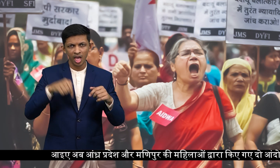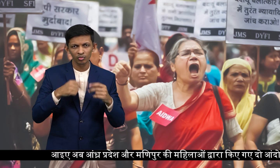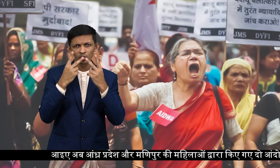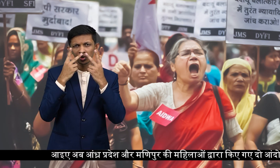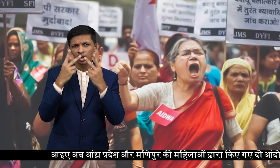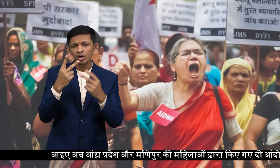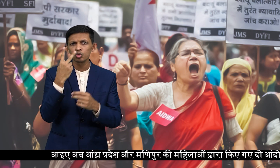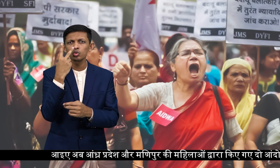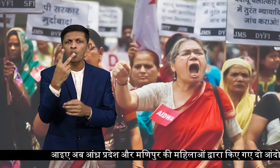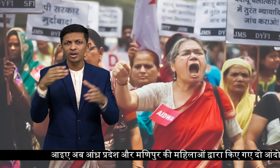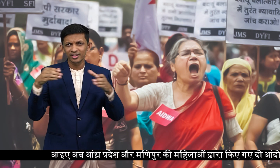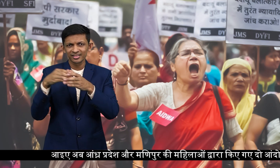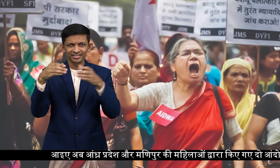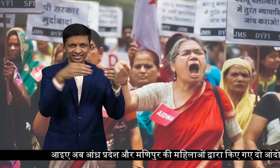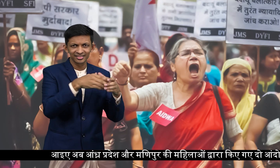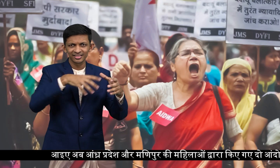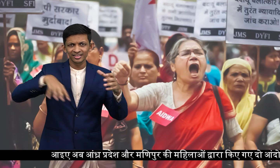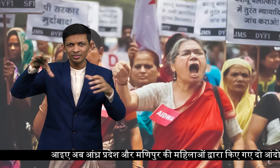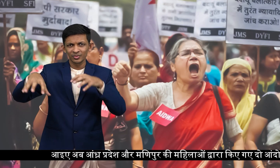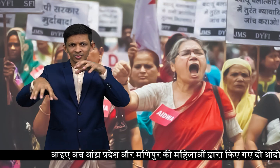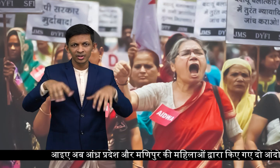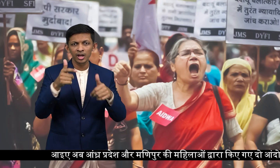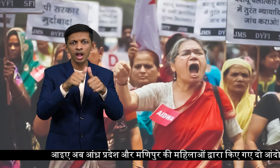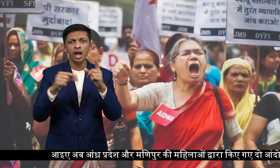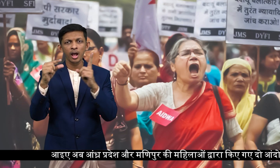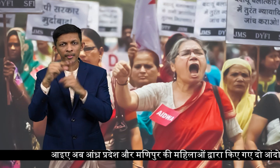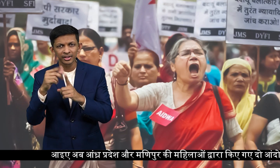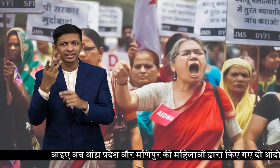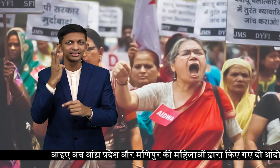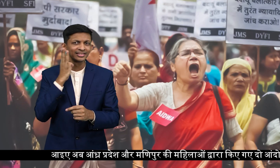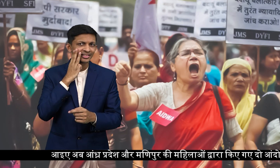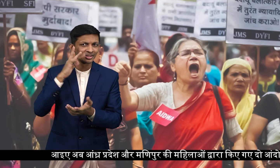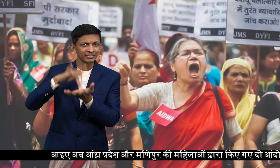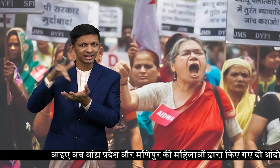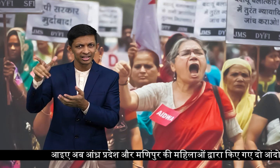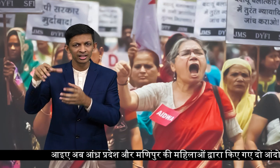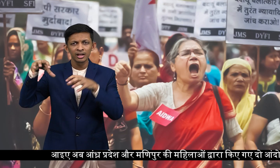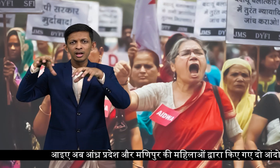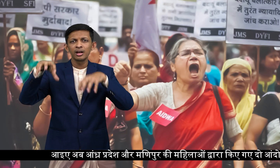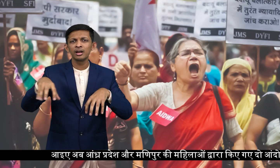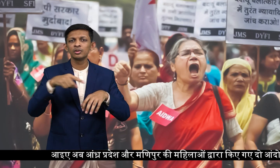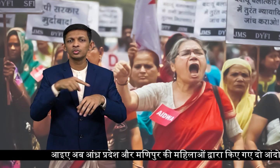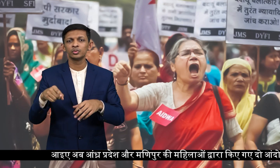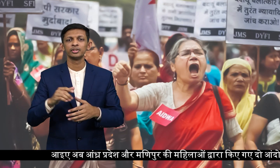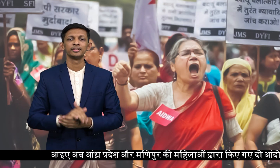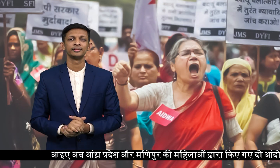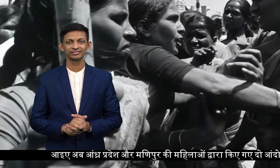आइए अब आंध्र प्रदेश और मणिपुर की महिलाओं द्वारा किए गए दो आंदोलनों को देखें।